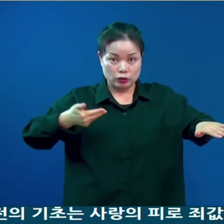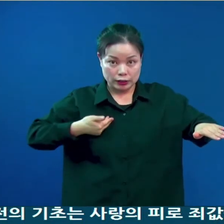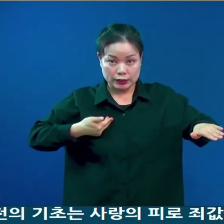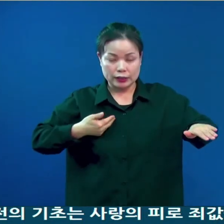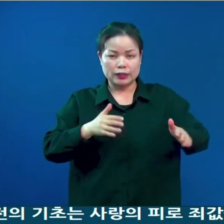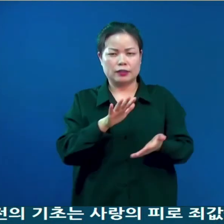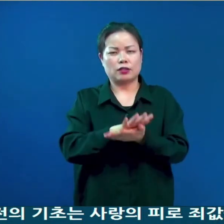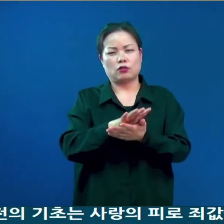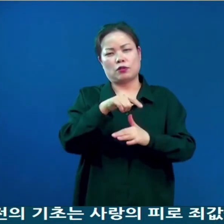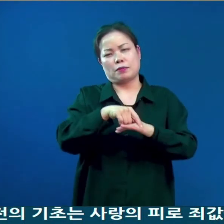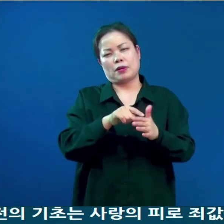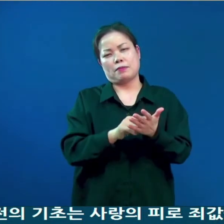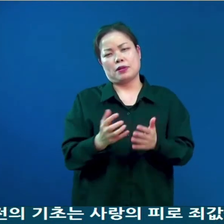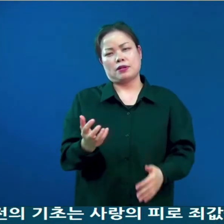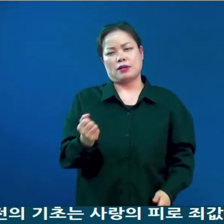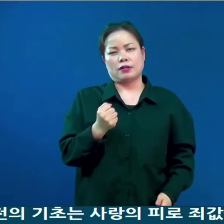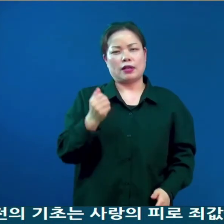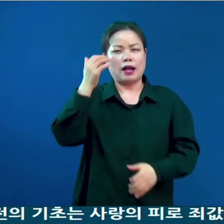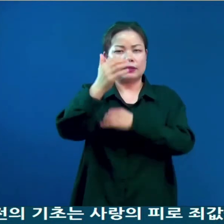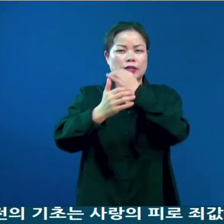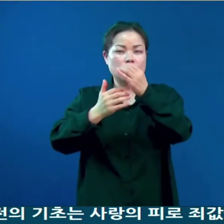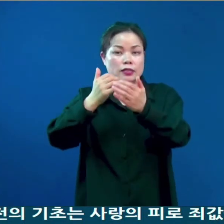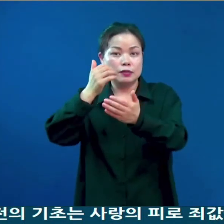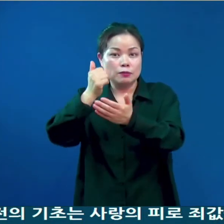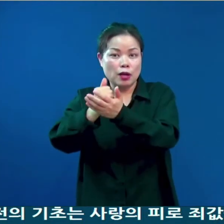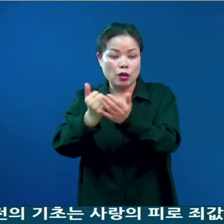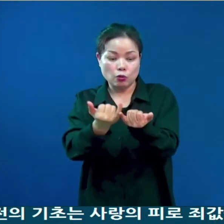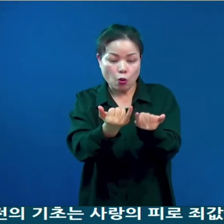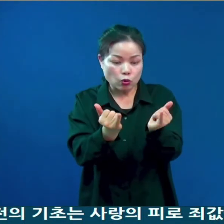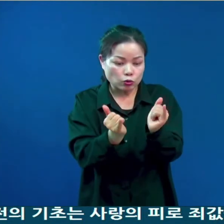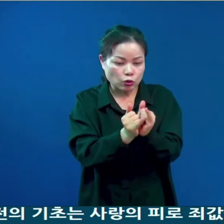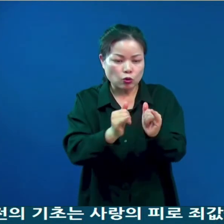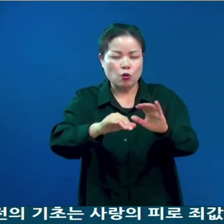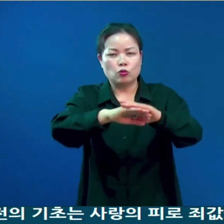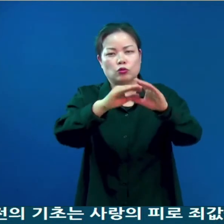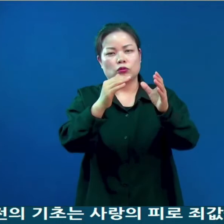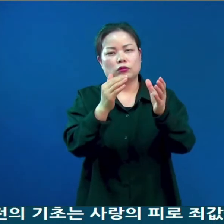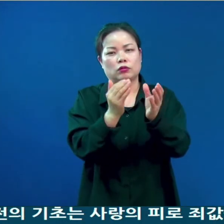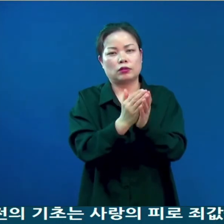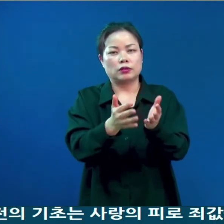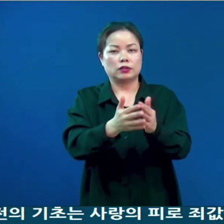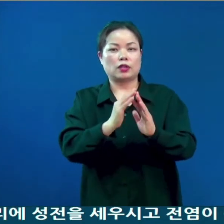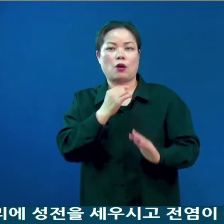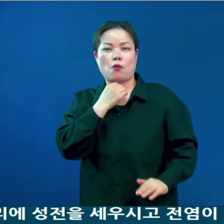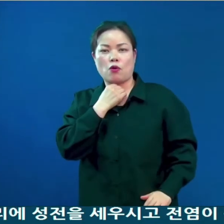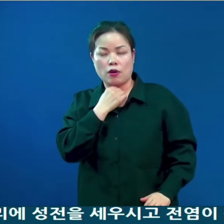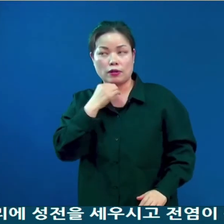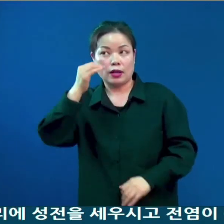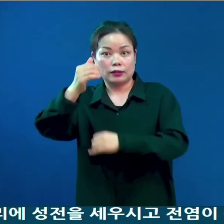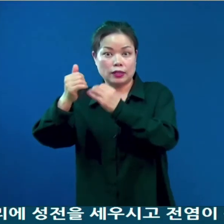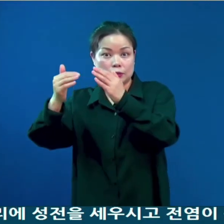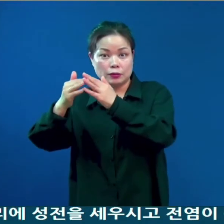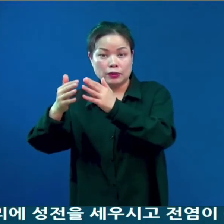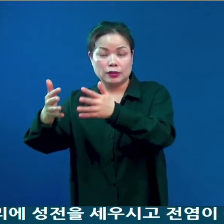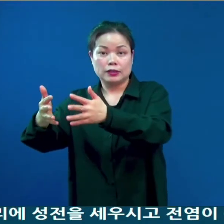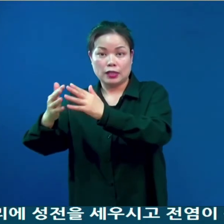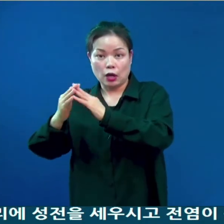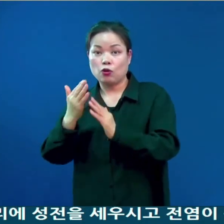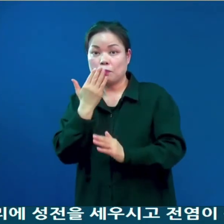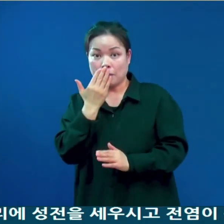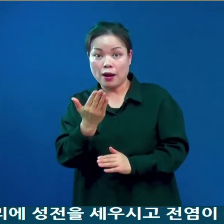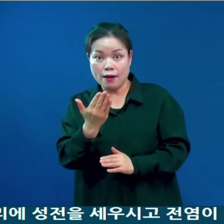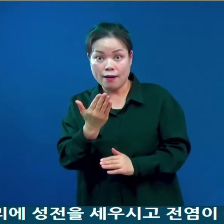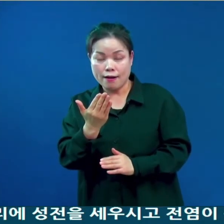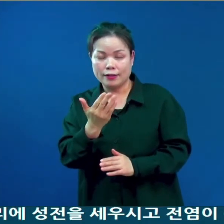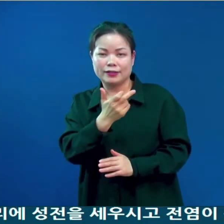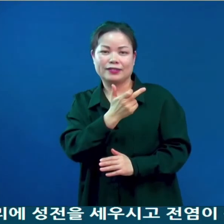주신 그 열정과 열망을 가지고 하나님의 공동체를 온전히 세우고자 할 때 하나님이 우리의 집을 세워주신다라는